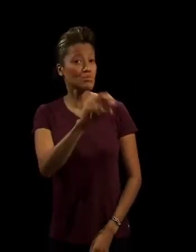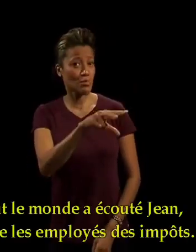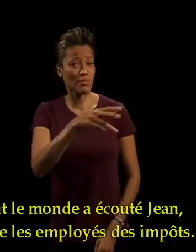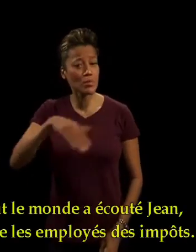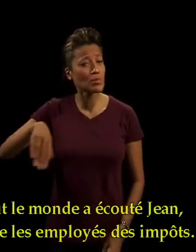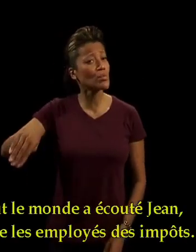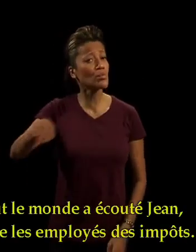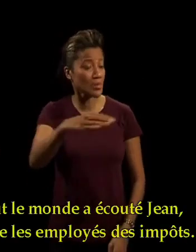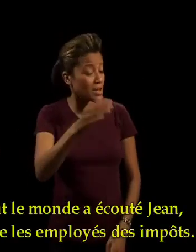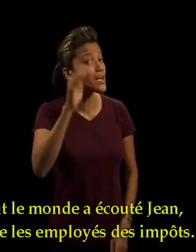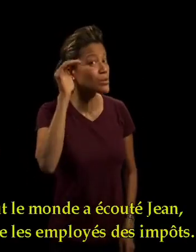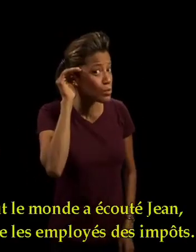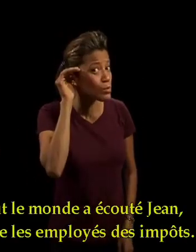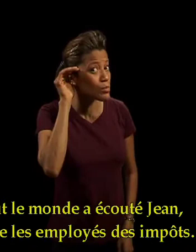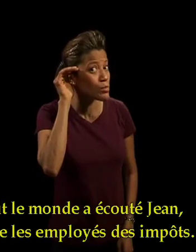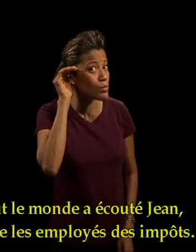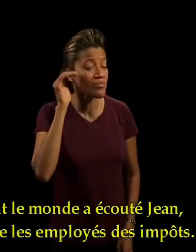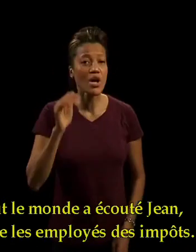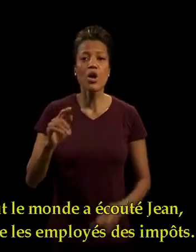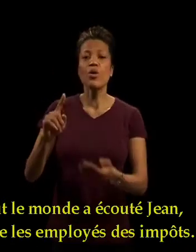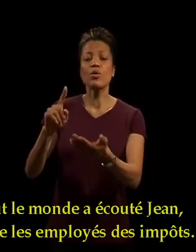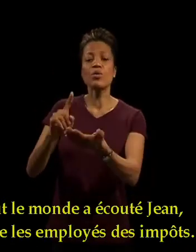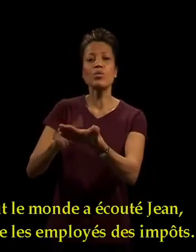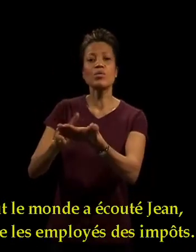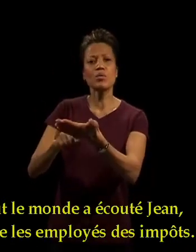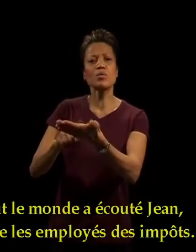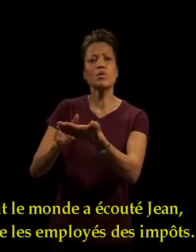Tout le monde a écouté Jean, même les employés des impôts.